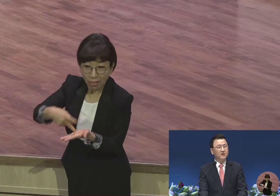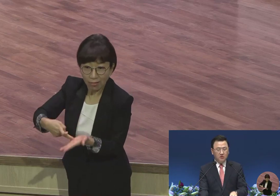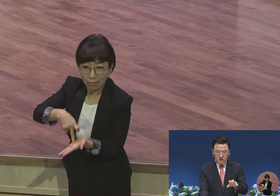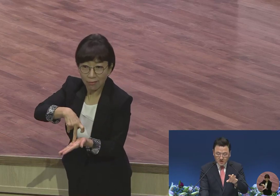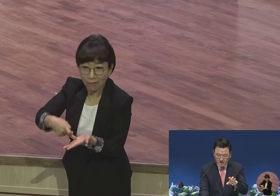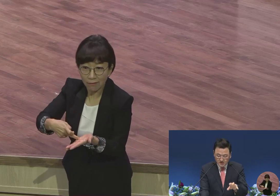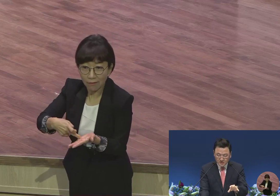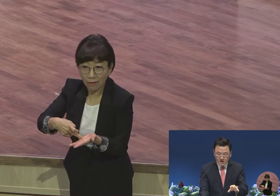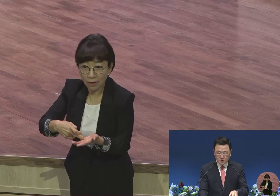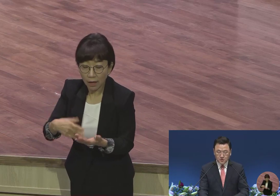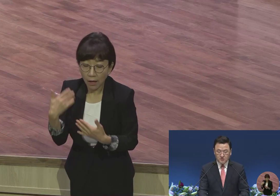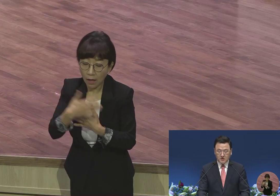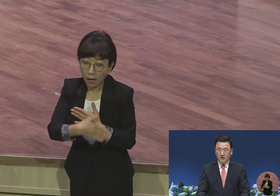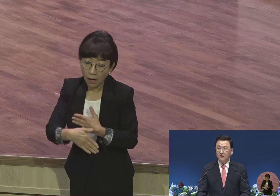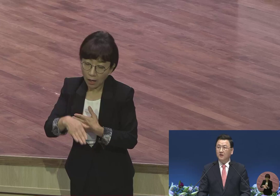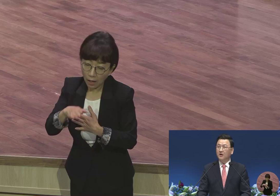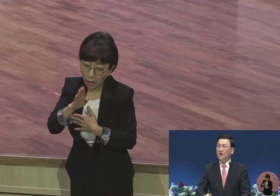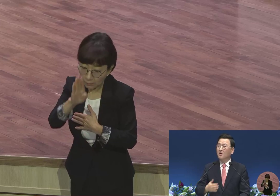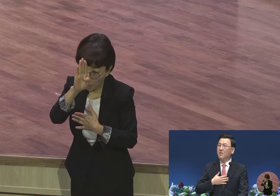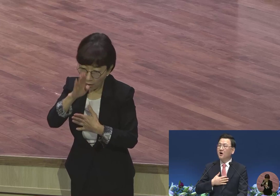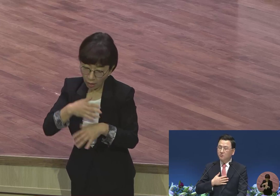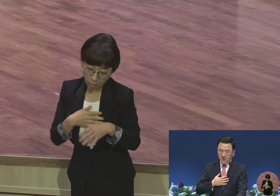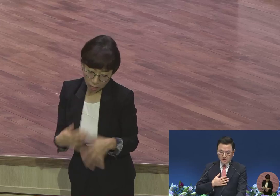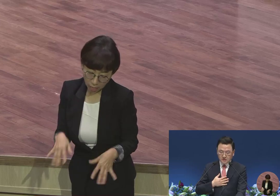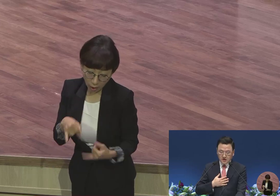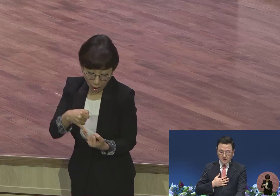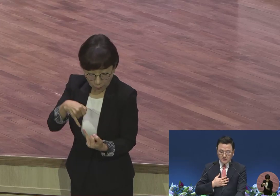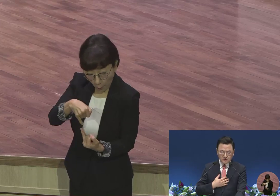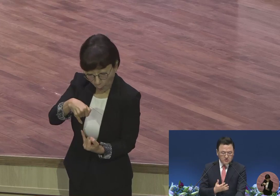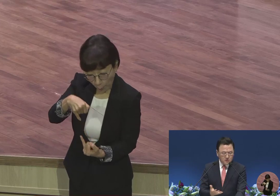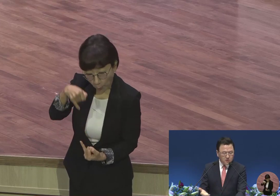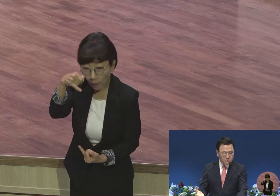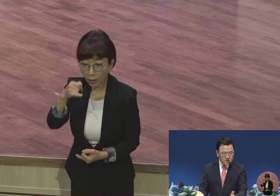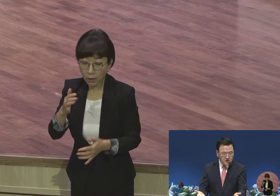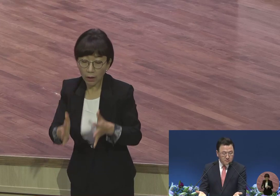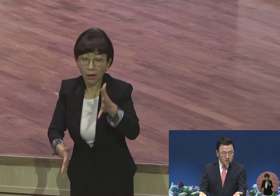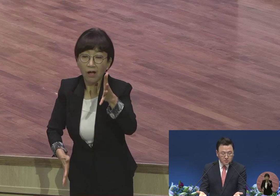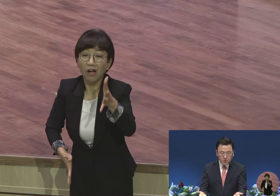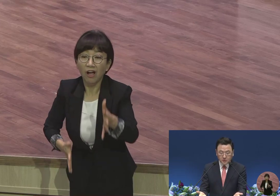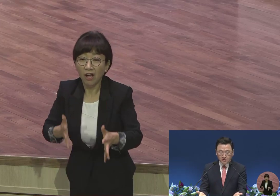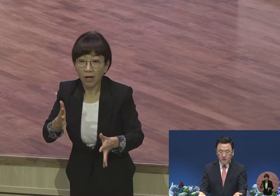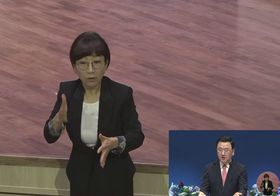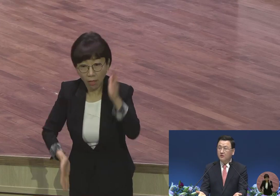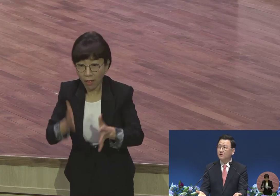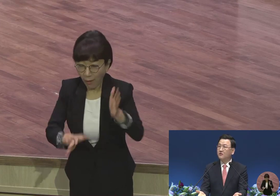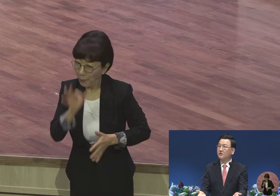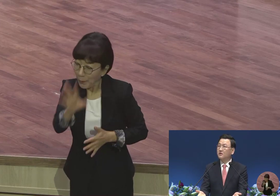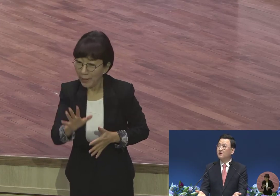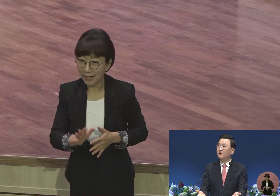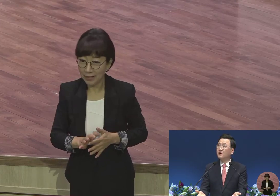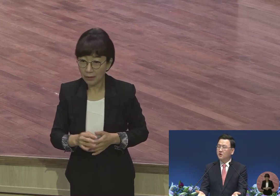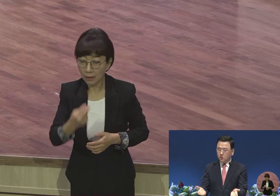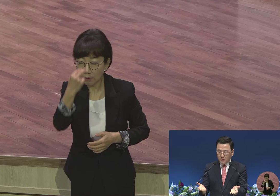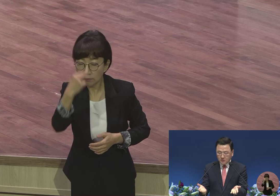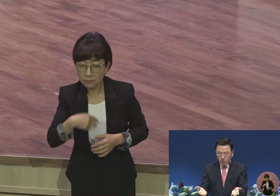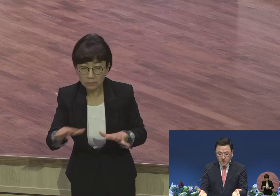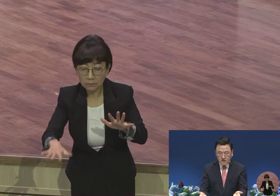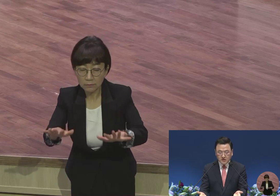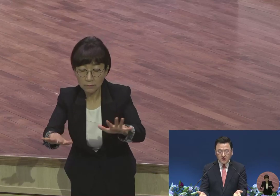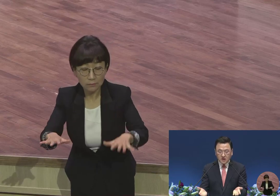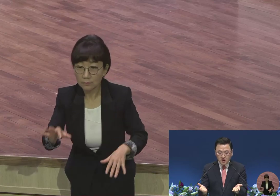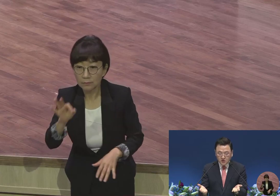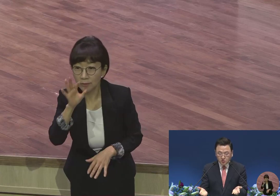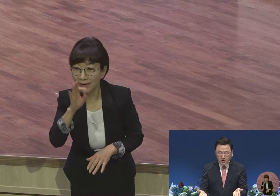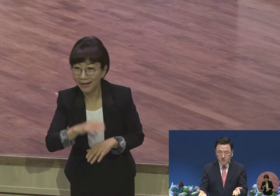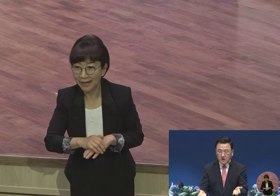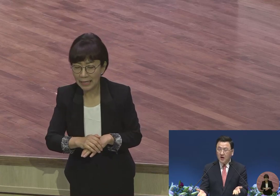있습니까? 혈기 마른 사람이 갈 수 있습니까? 마음은 있는데 능력이 없는 사람들이 모여 있는 거예요. 소망도